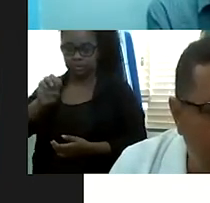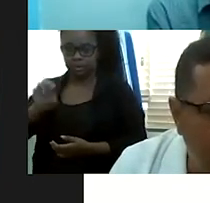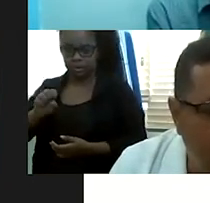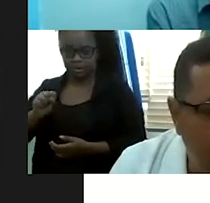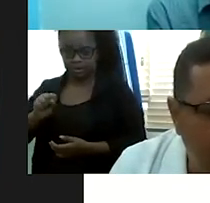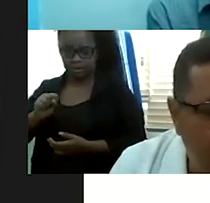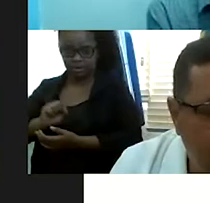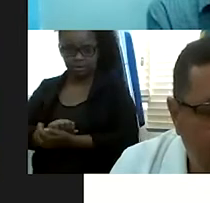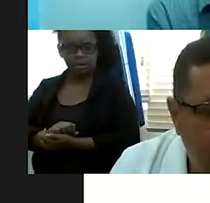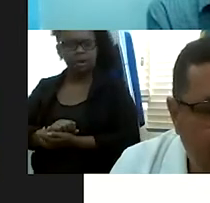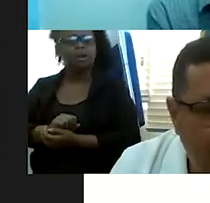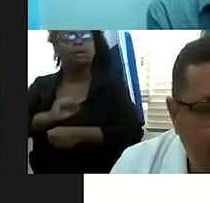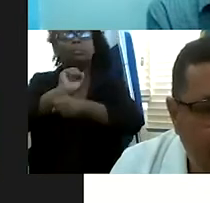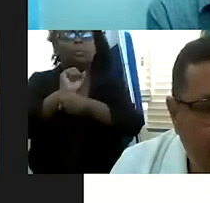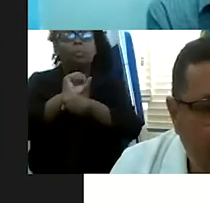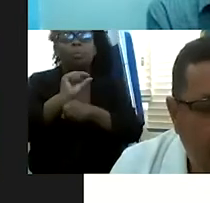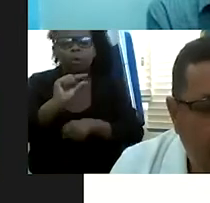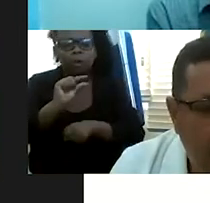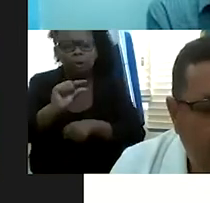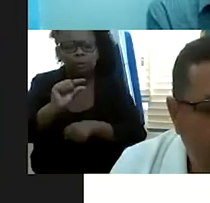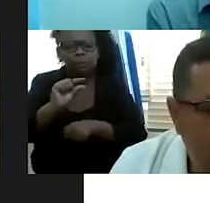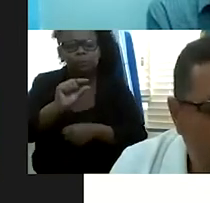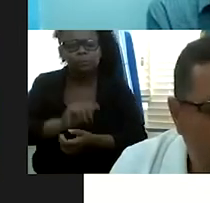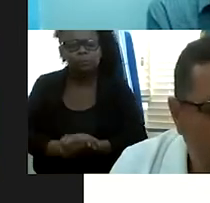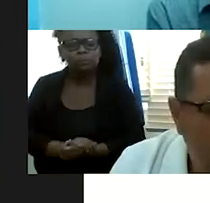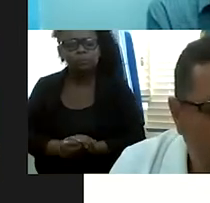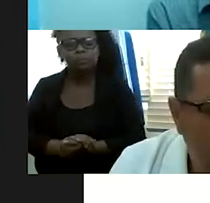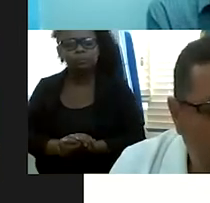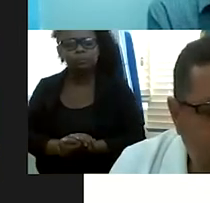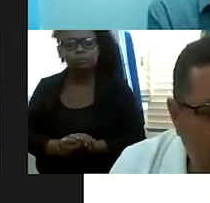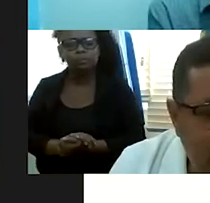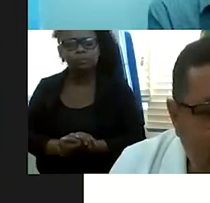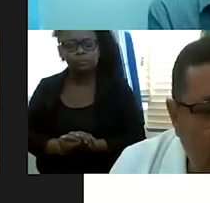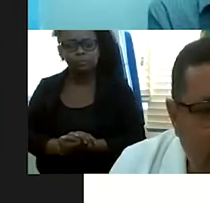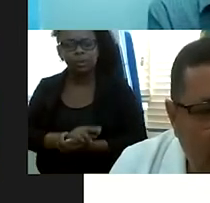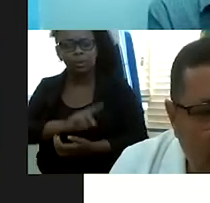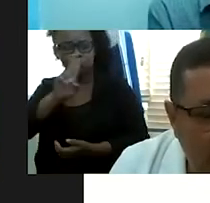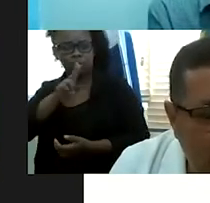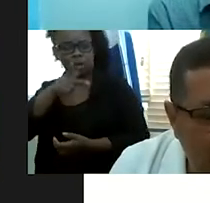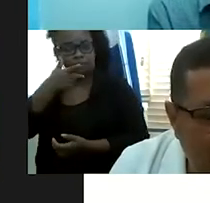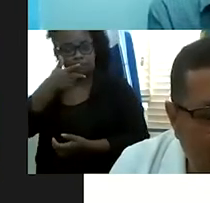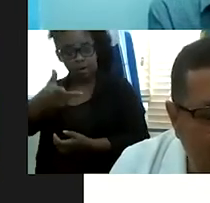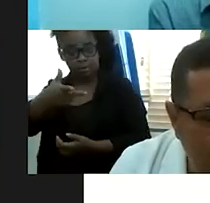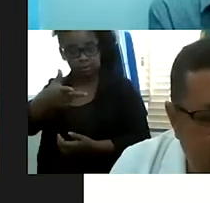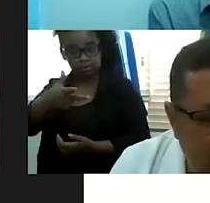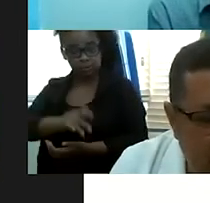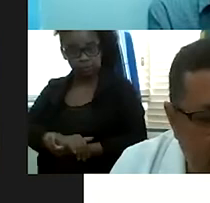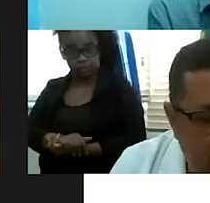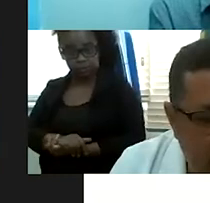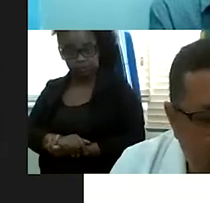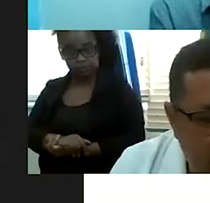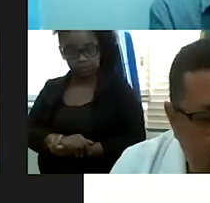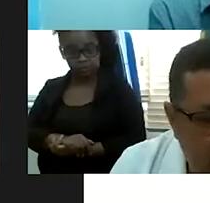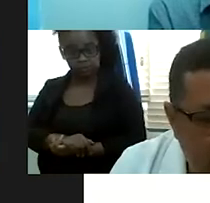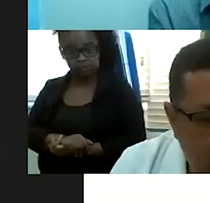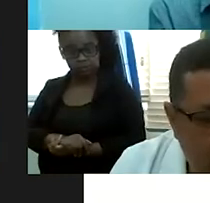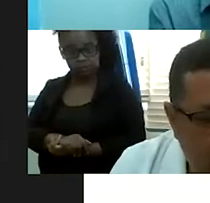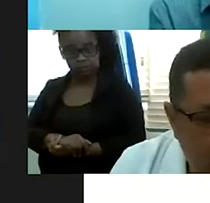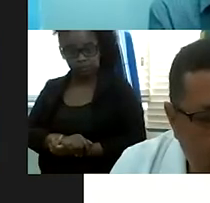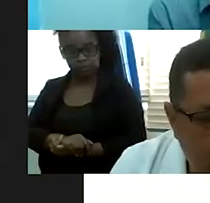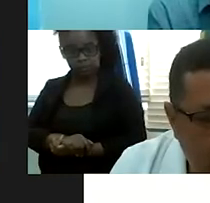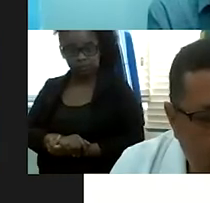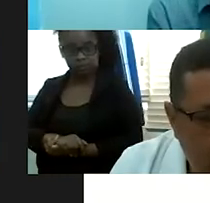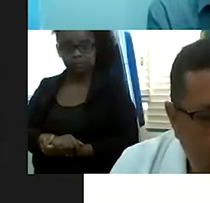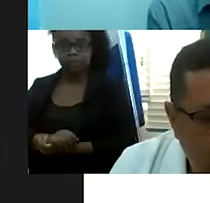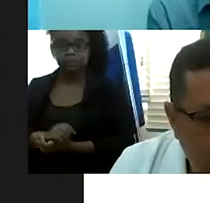favor, vereador. A parte não, ele vai usar a palavra. Vossa Excelência quer usar a palavra, Moisés?